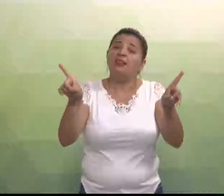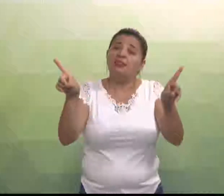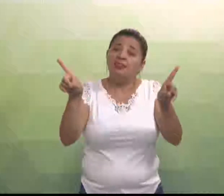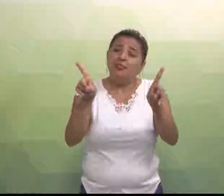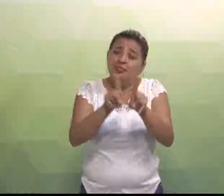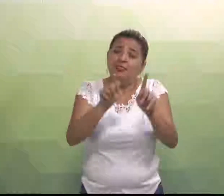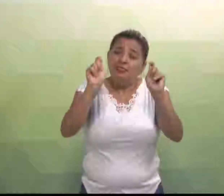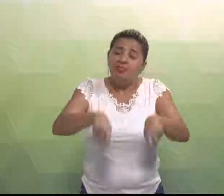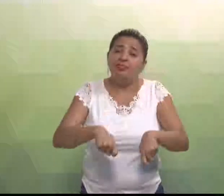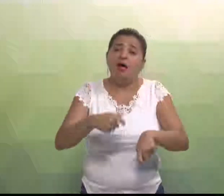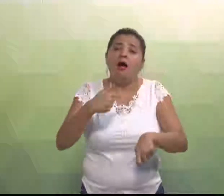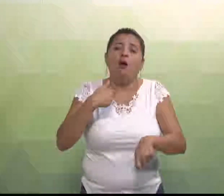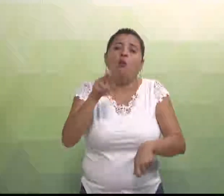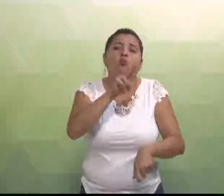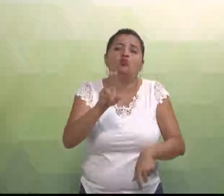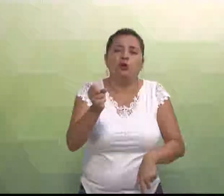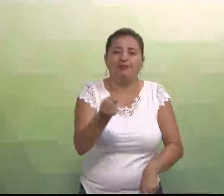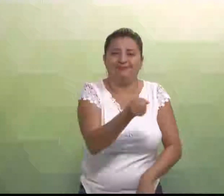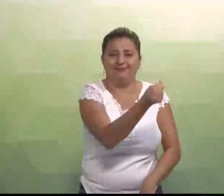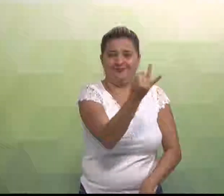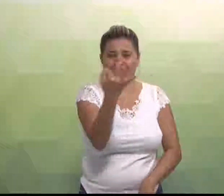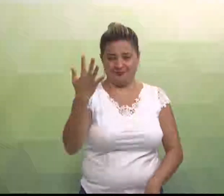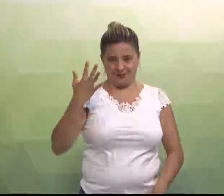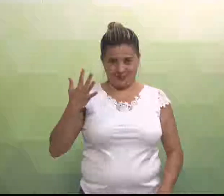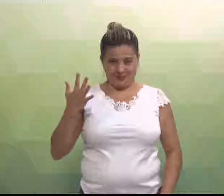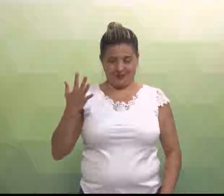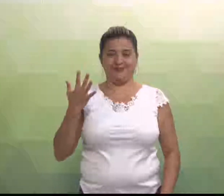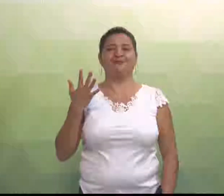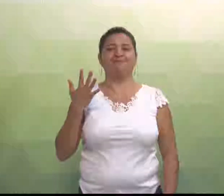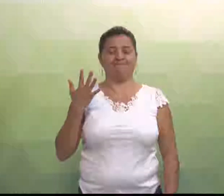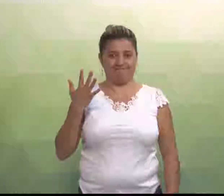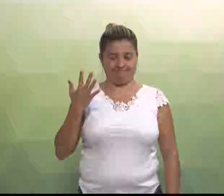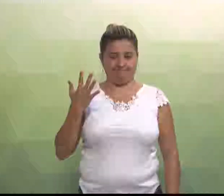Mas nós podemos utilizá-lo como forma de quantidade.